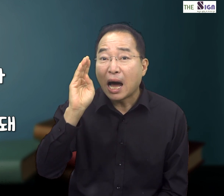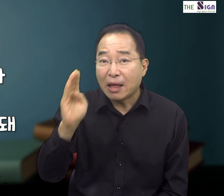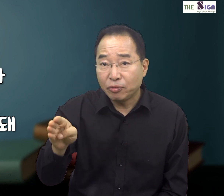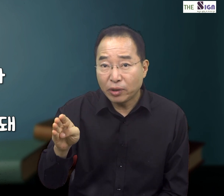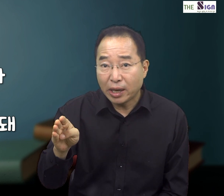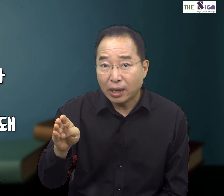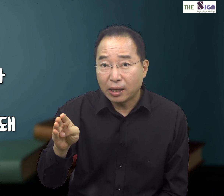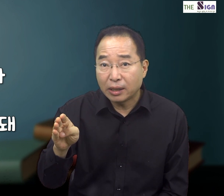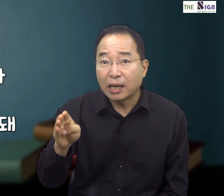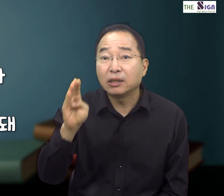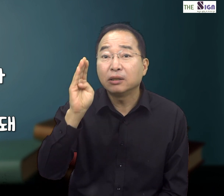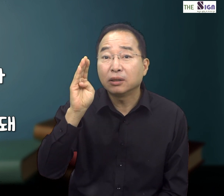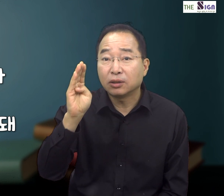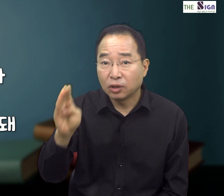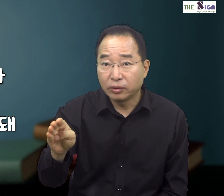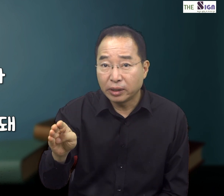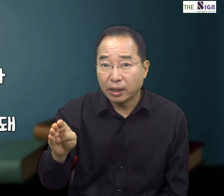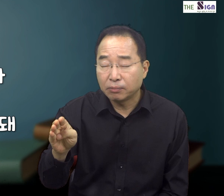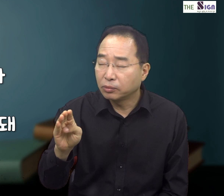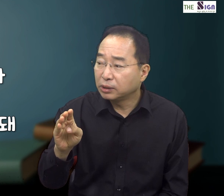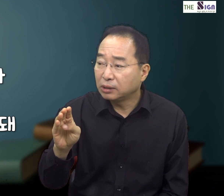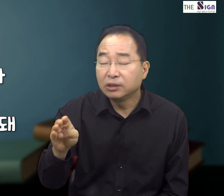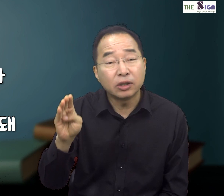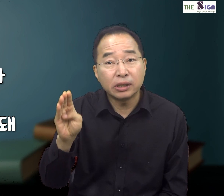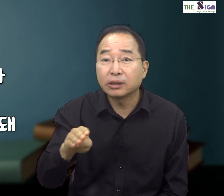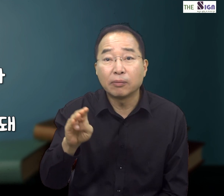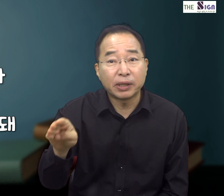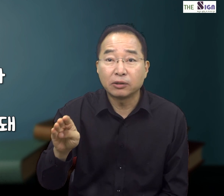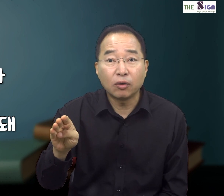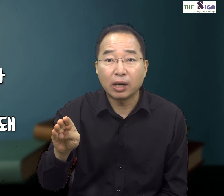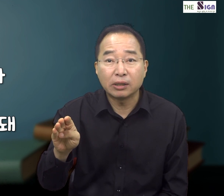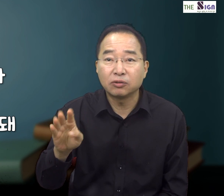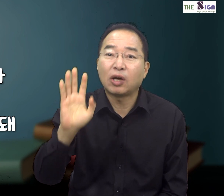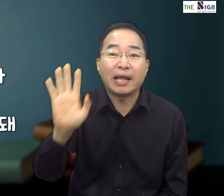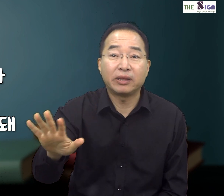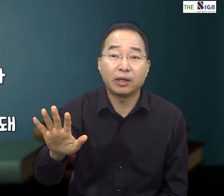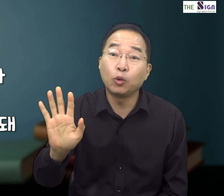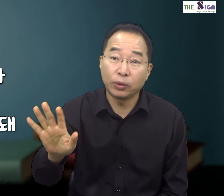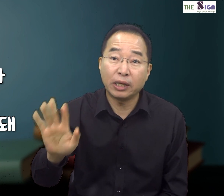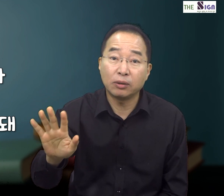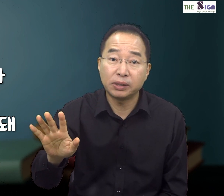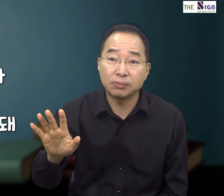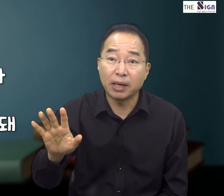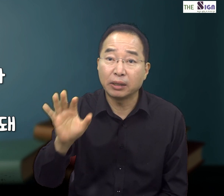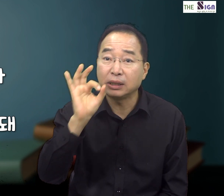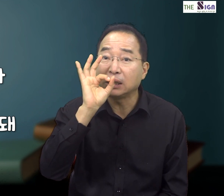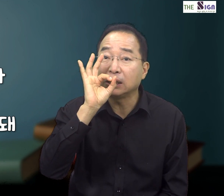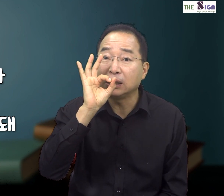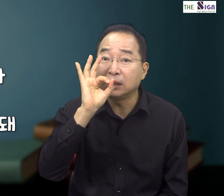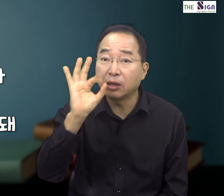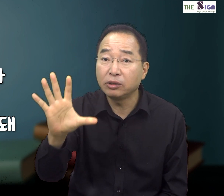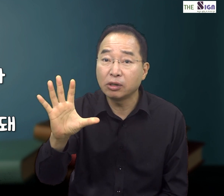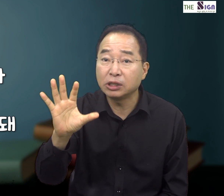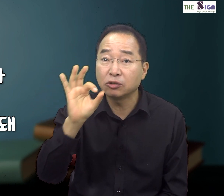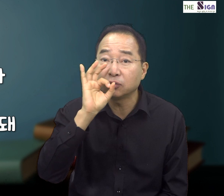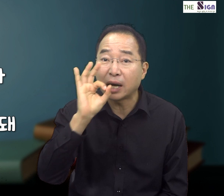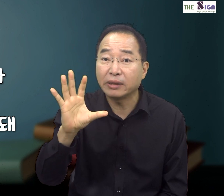안 돼라는 건데, 뭐 이게 능력이 있다 없다를 떠나가지고 너 안 돼. 이런 개념이지만, 이런 형식으로 안